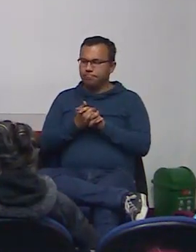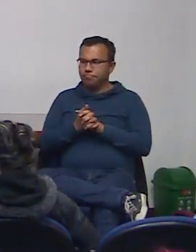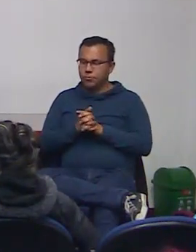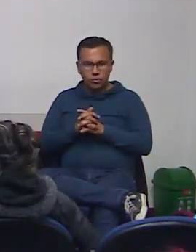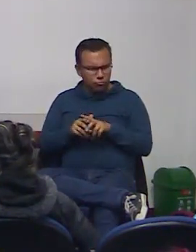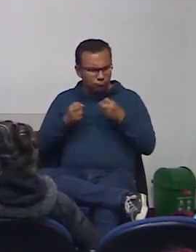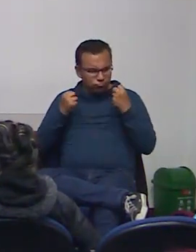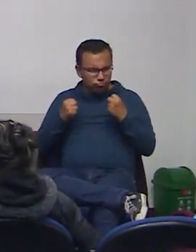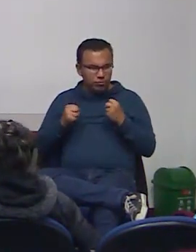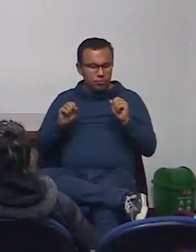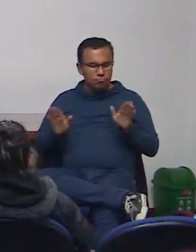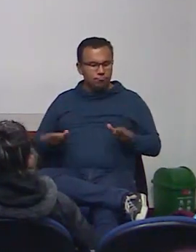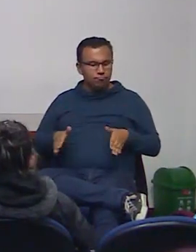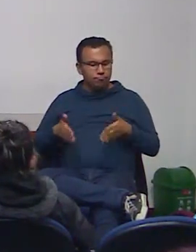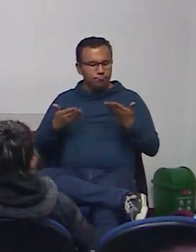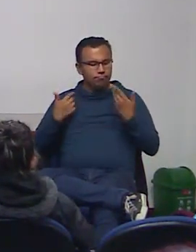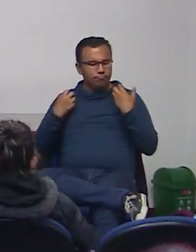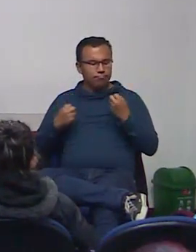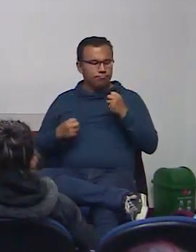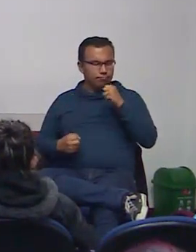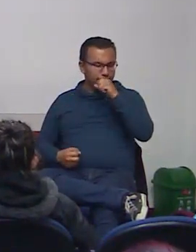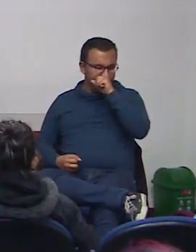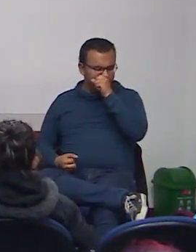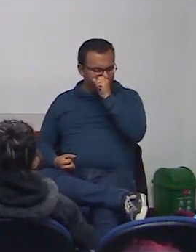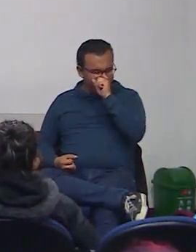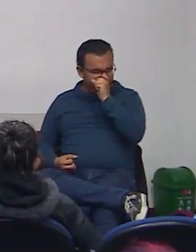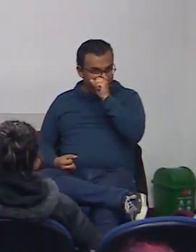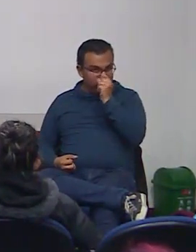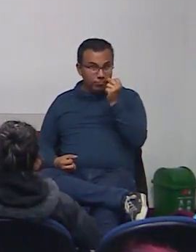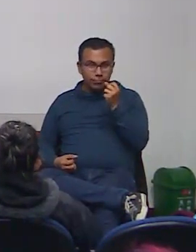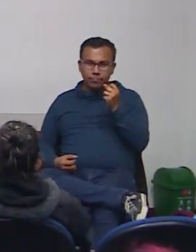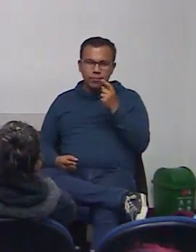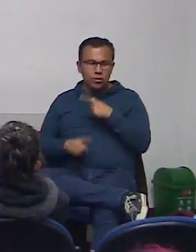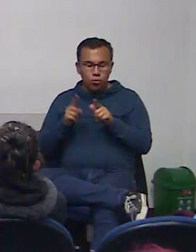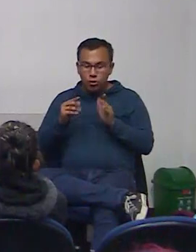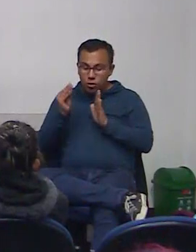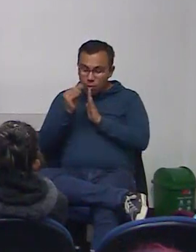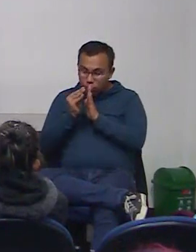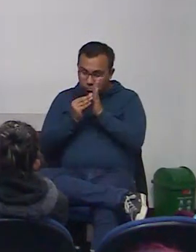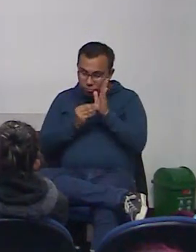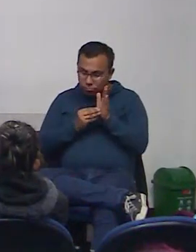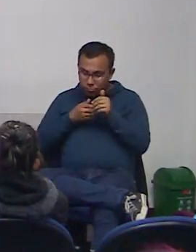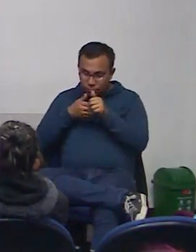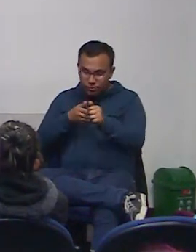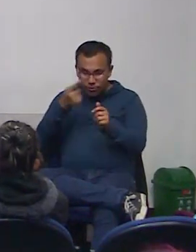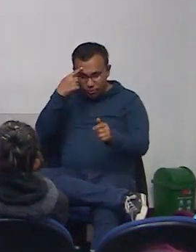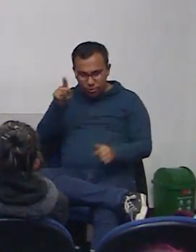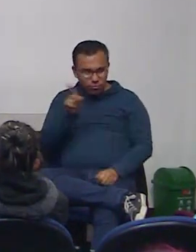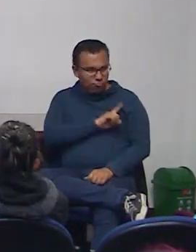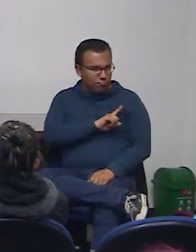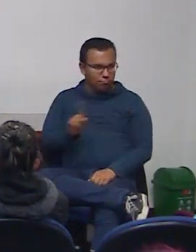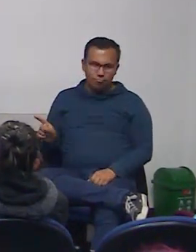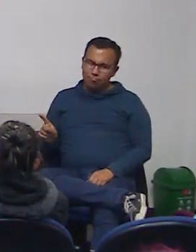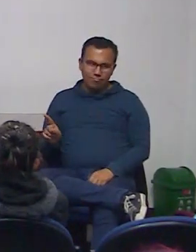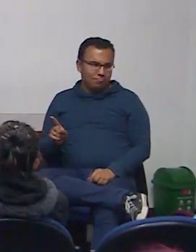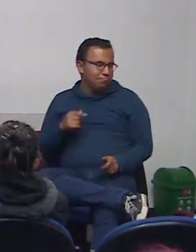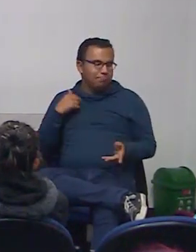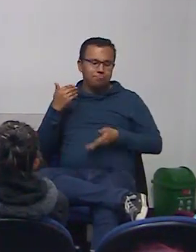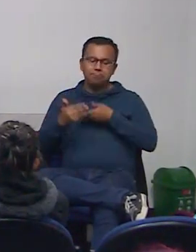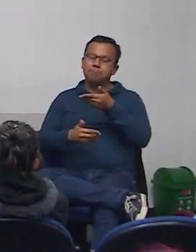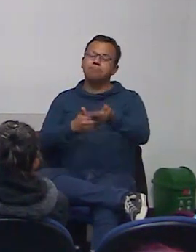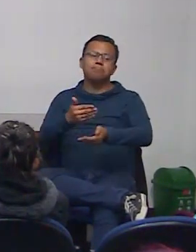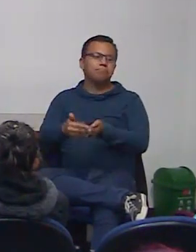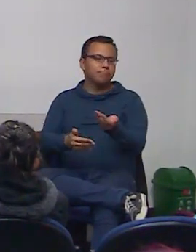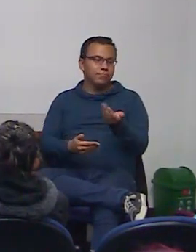eso nos refuerza y nos madura mucho más el como les decía al principio Esto no es no tiene un manual que ya está establecido y se sigue ese libro no